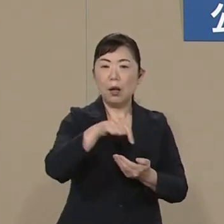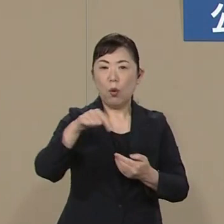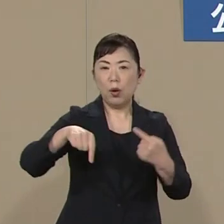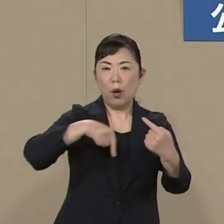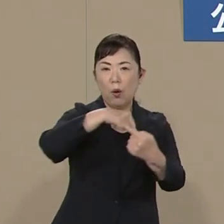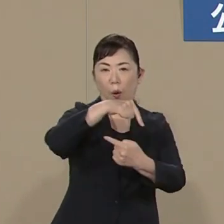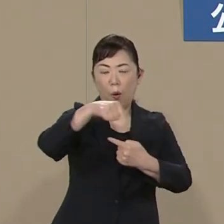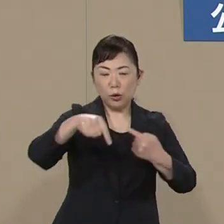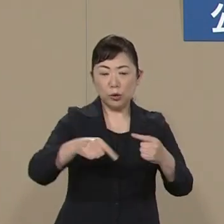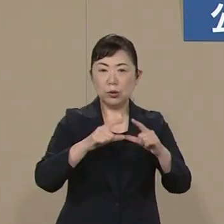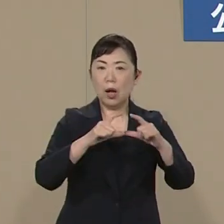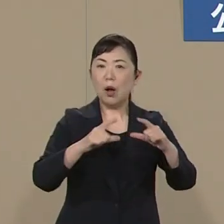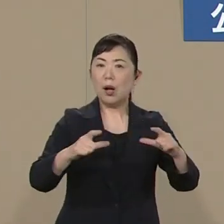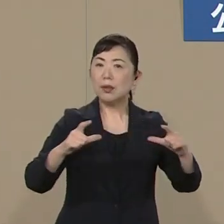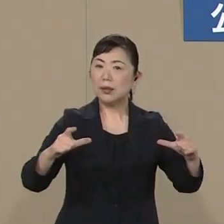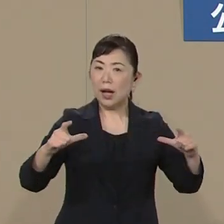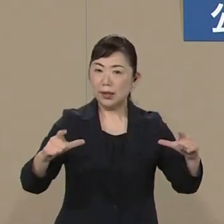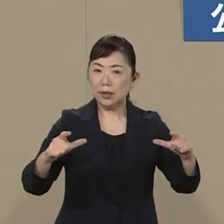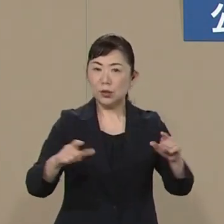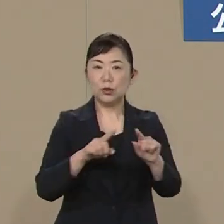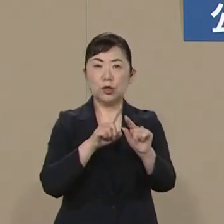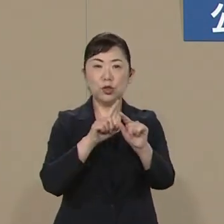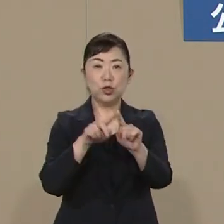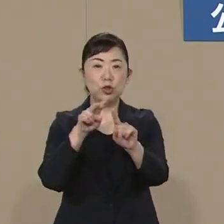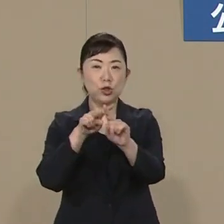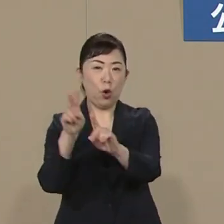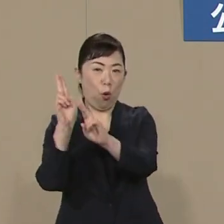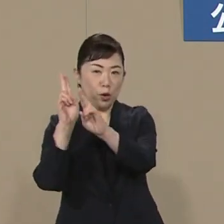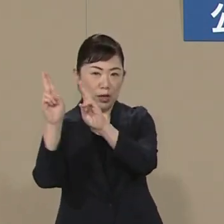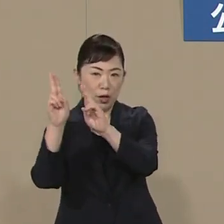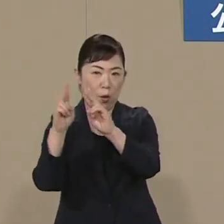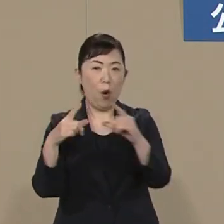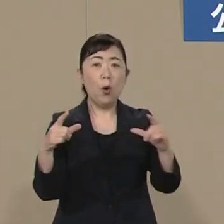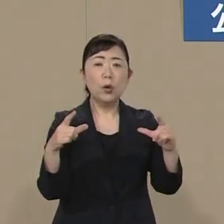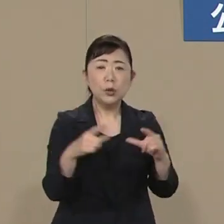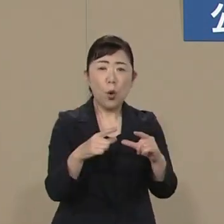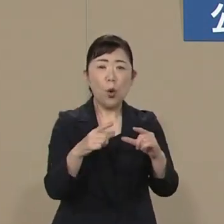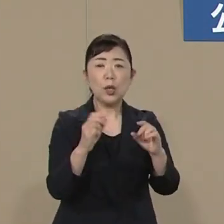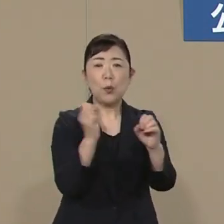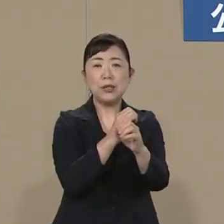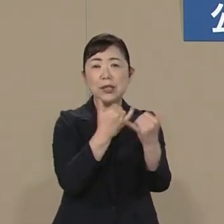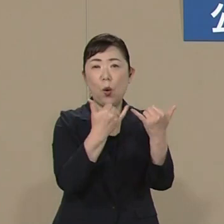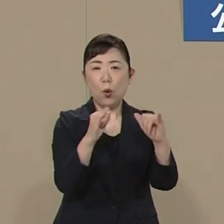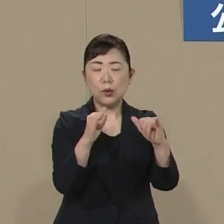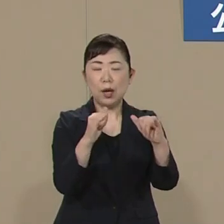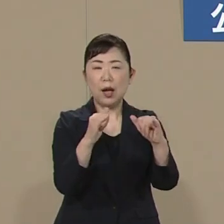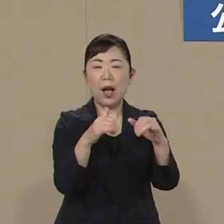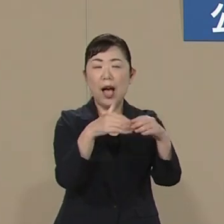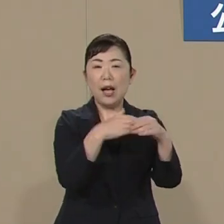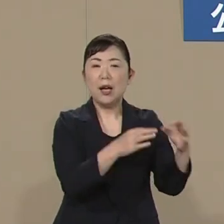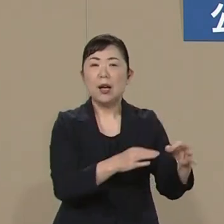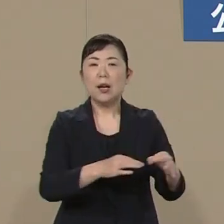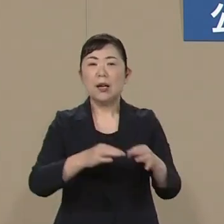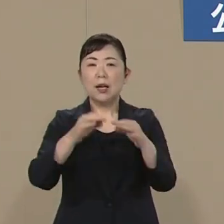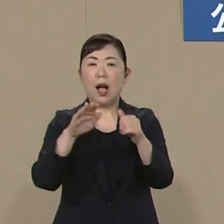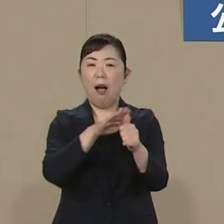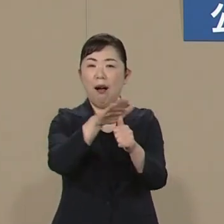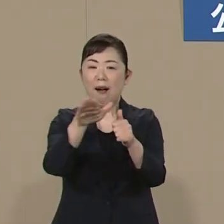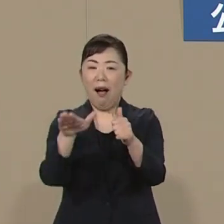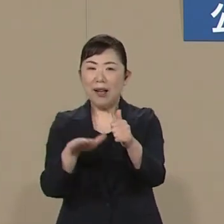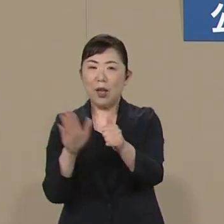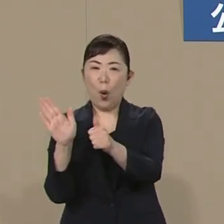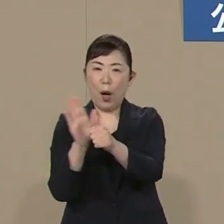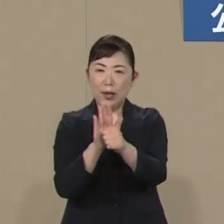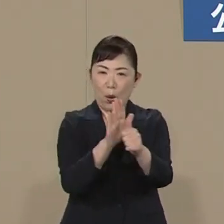の好循環を拡大しつつ特に中小企業や小規模事業者が賃上げできる環境づくりを